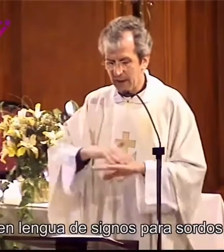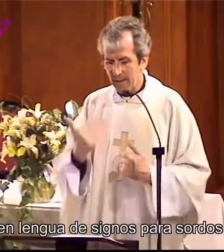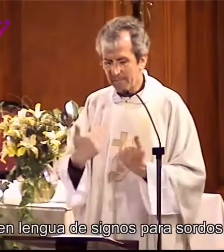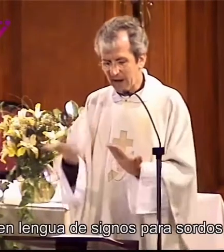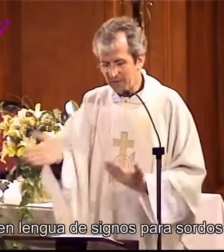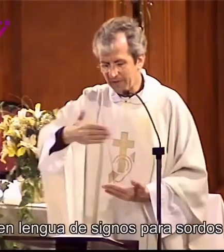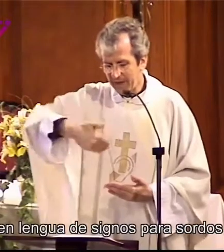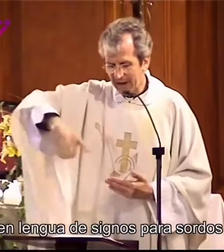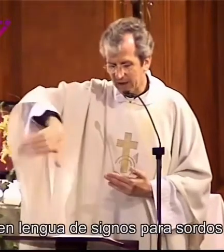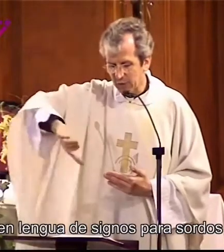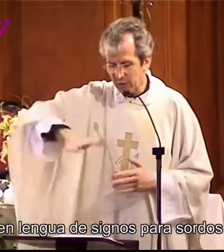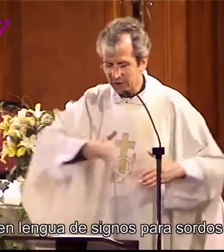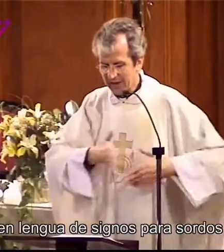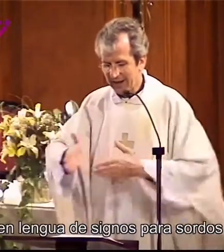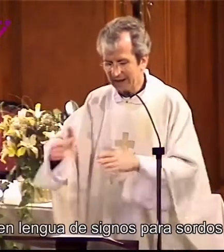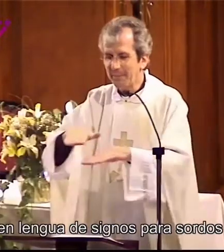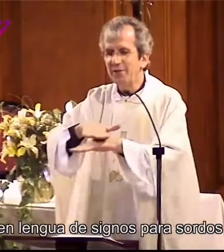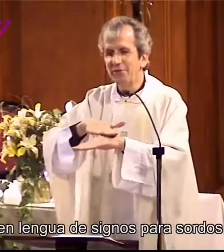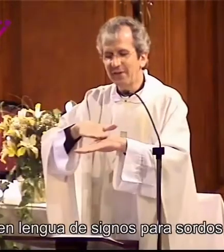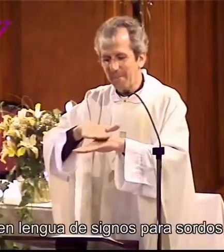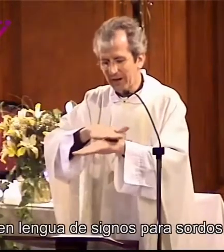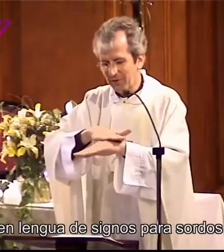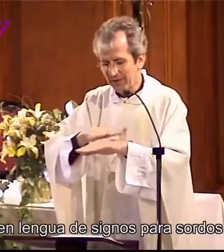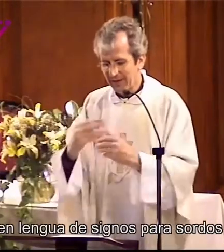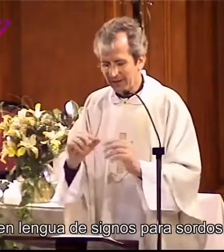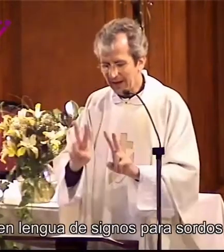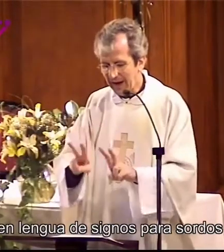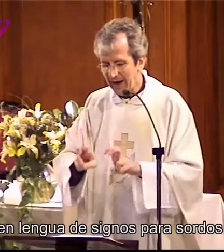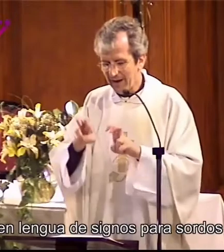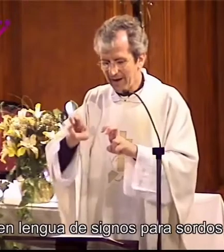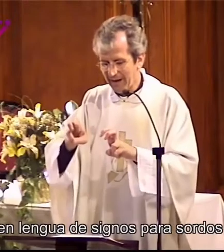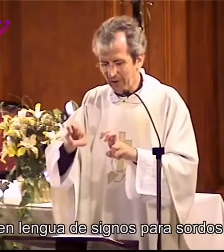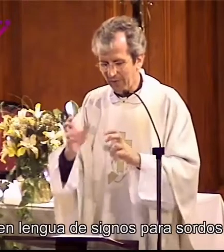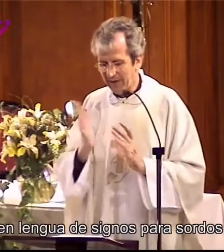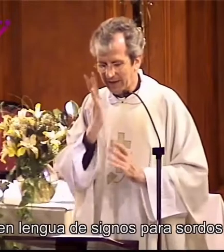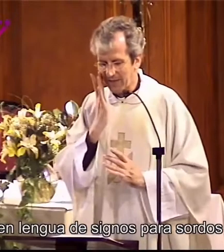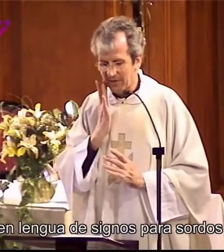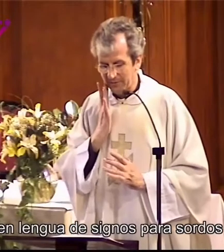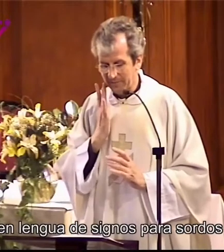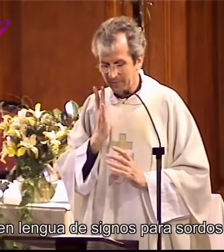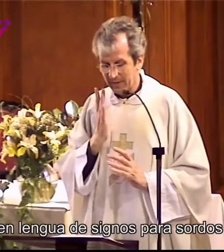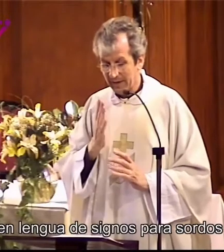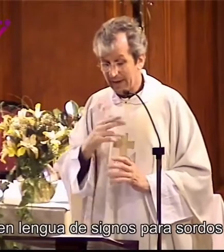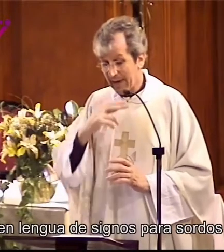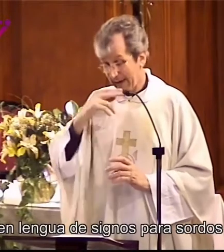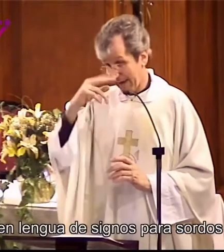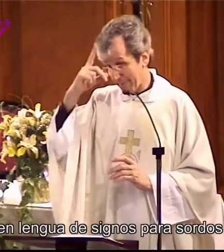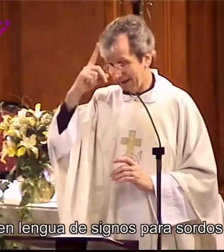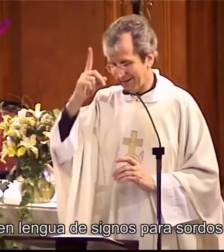para ofrecer a todos el camino del perdón, de la reconciliación. Que la Madre